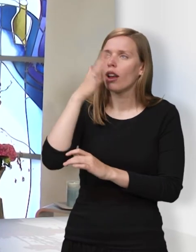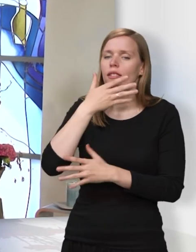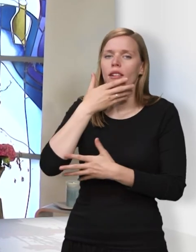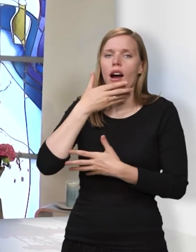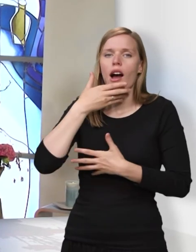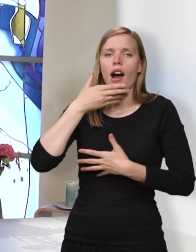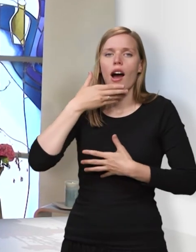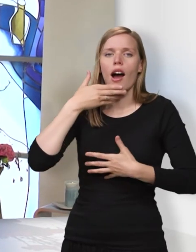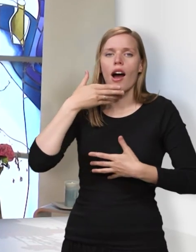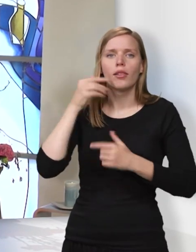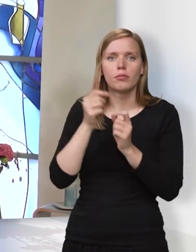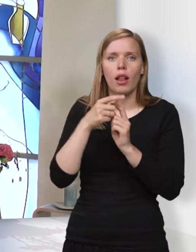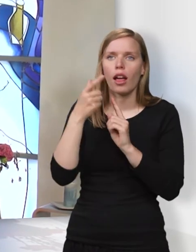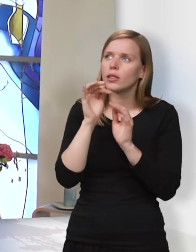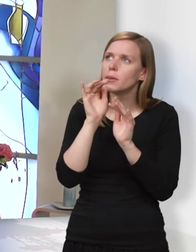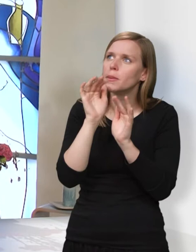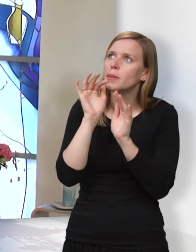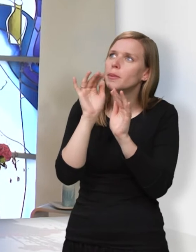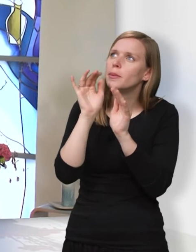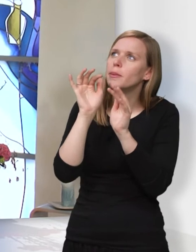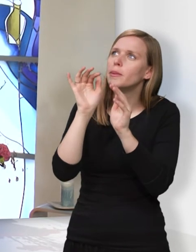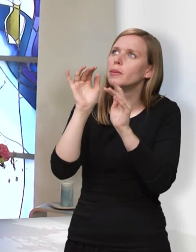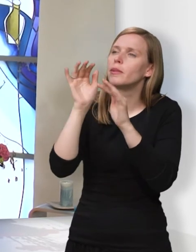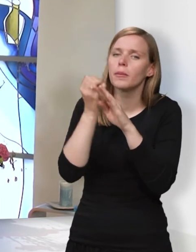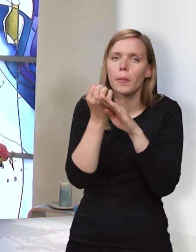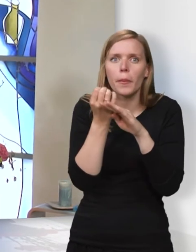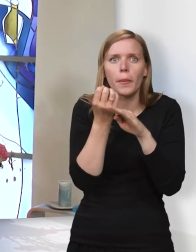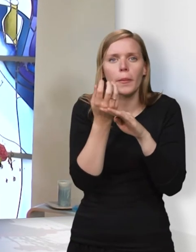die kalte Jahreszeit zu Ende ist und sich die Blätter entwickeln.